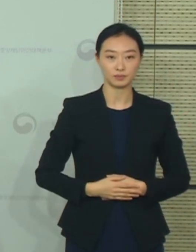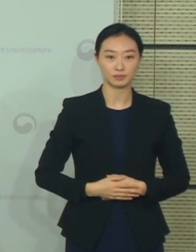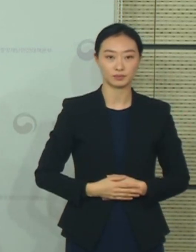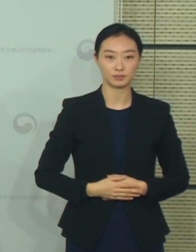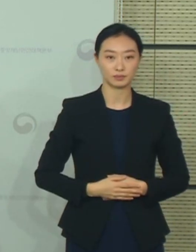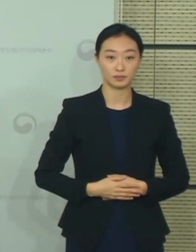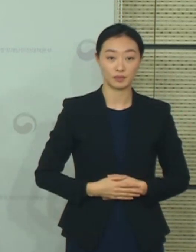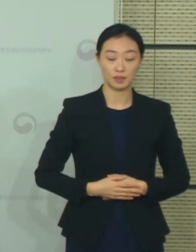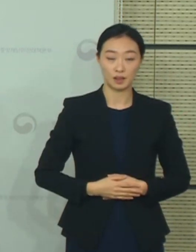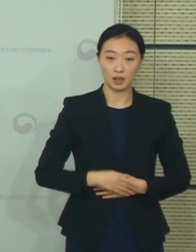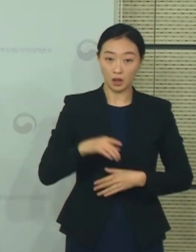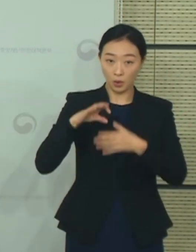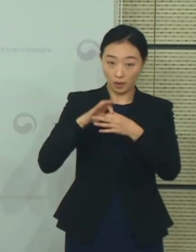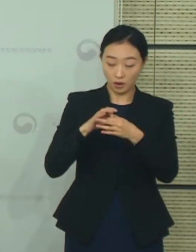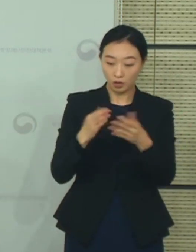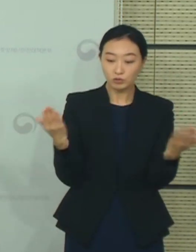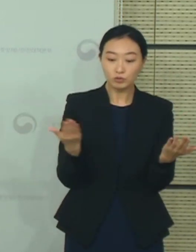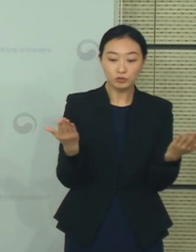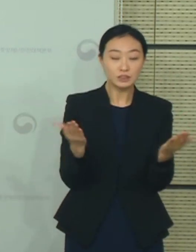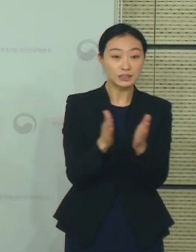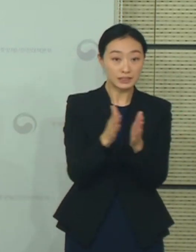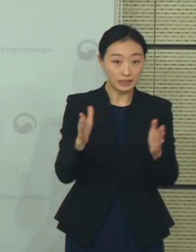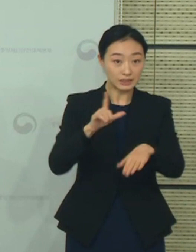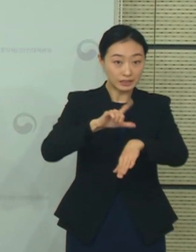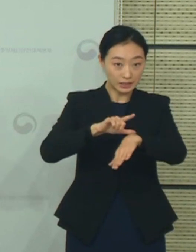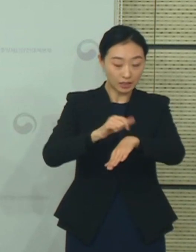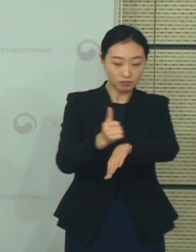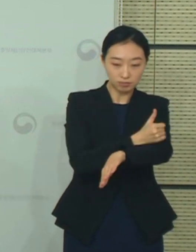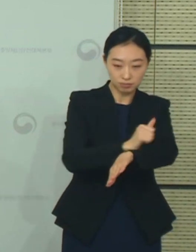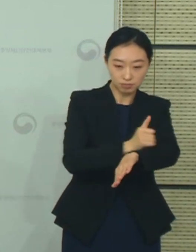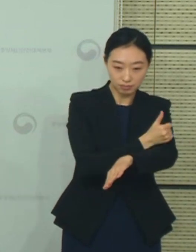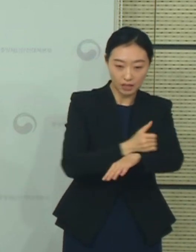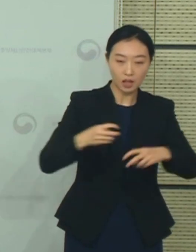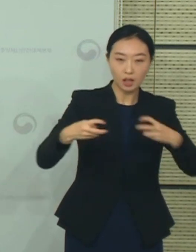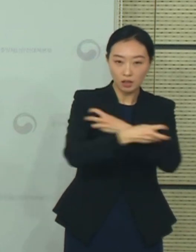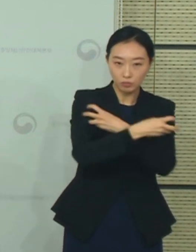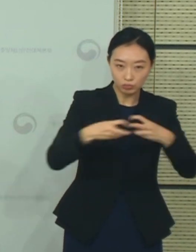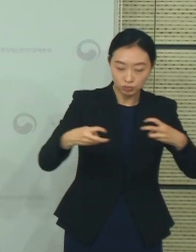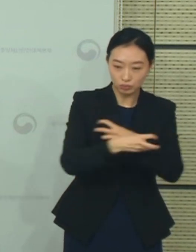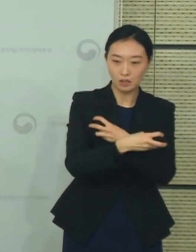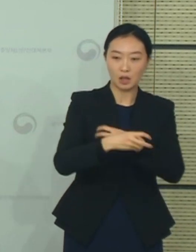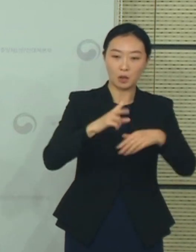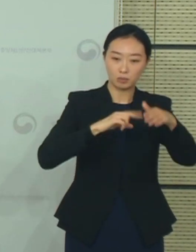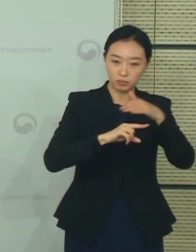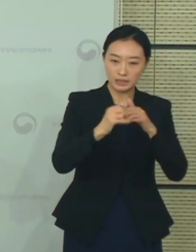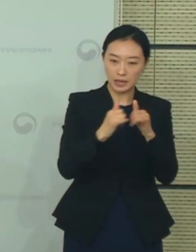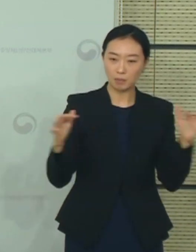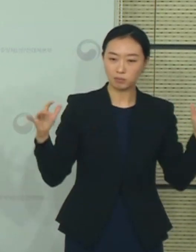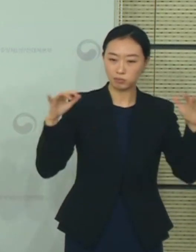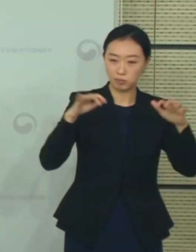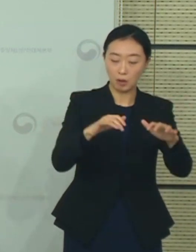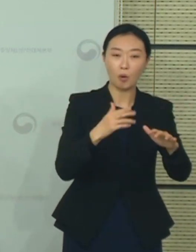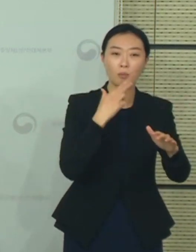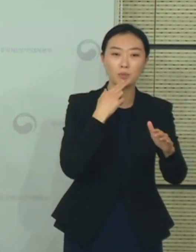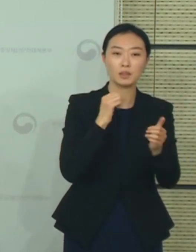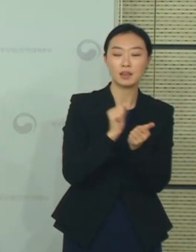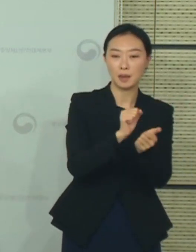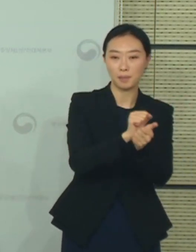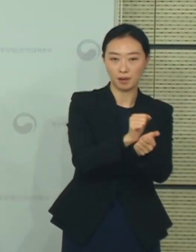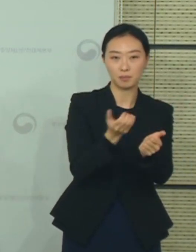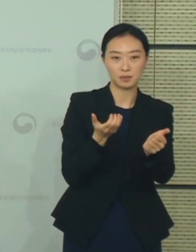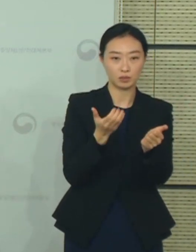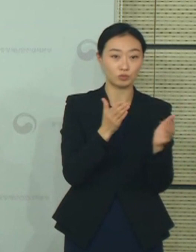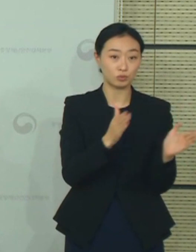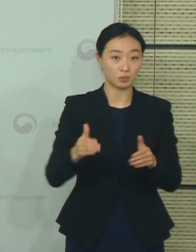이와 관련하여 출퇴근 시간대 대중교통과 근무지 내의 밀집도를 낮추는 예방조치도 중요합니다.